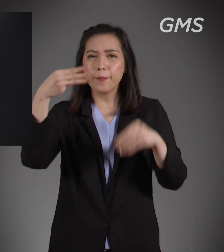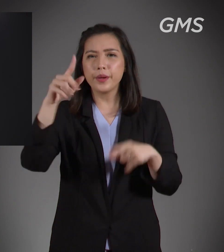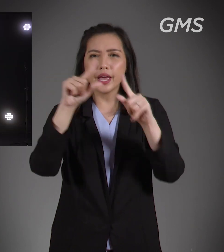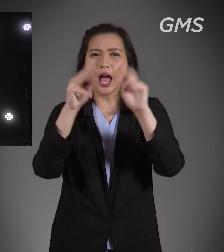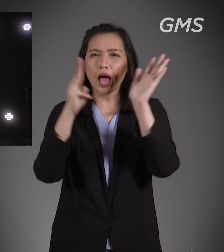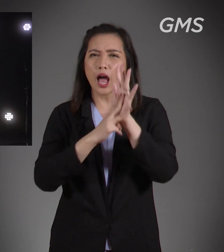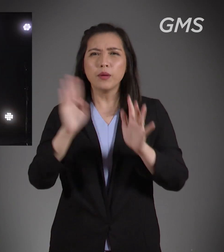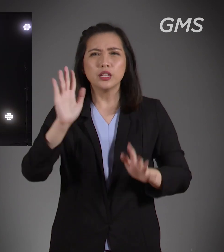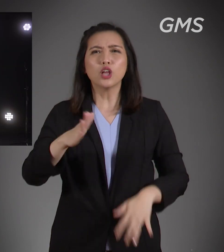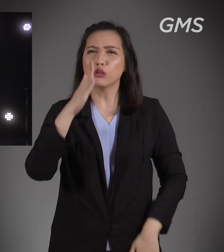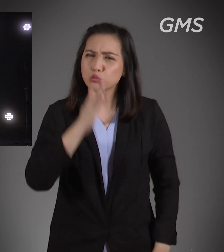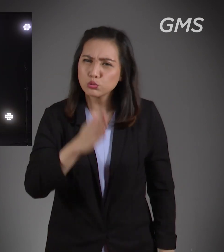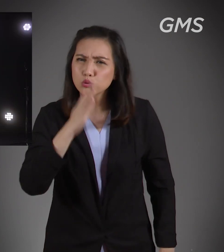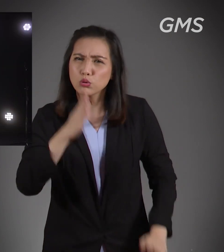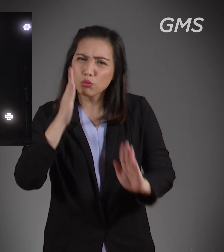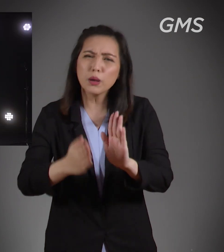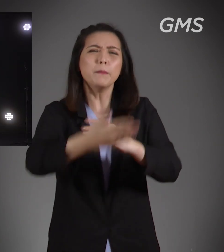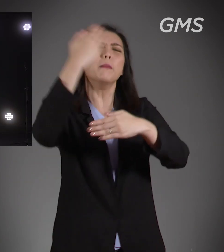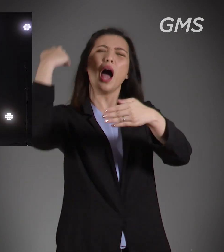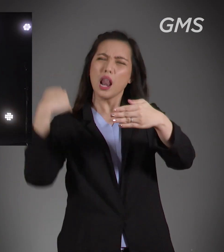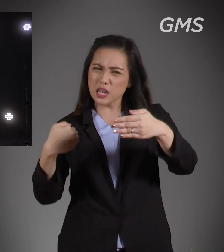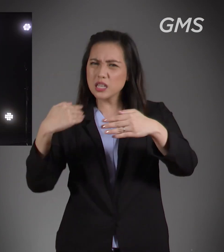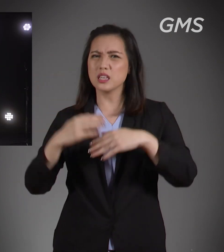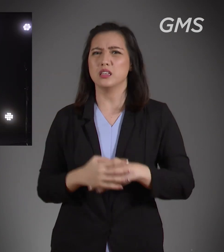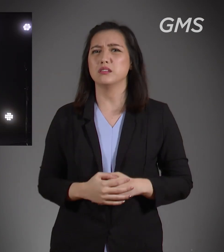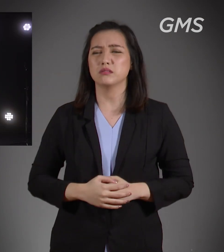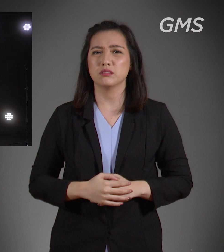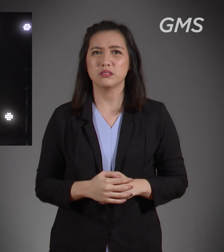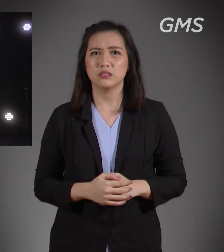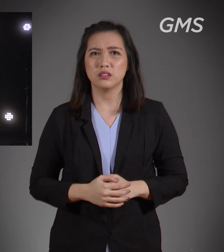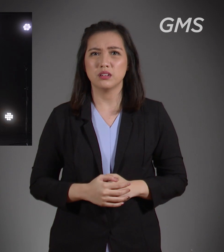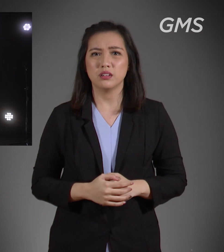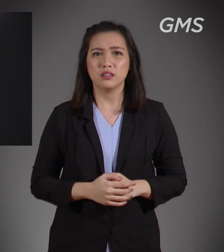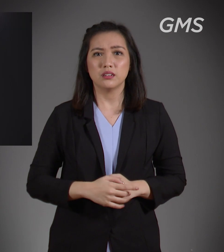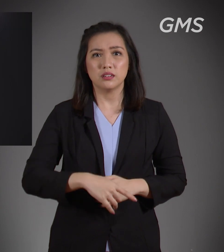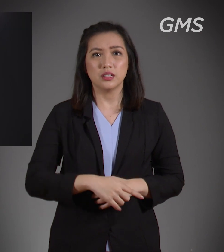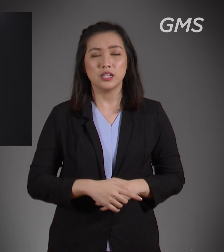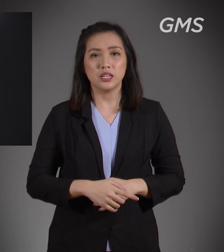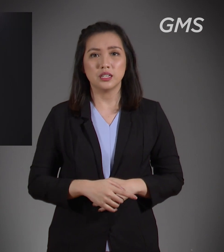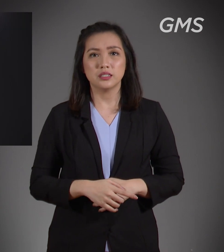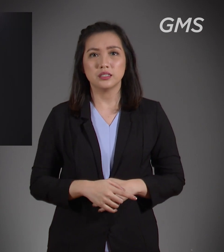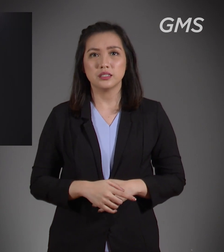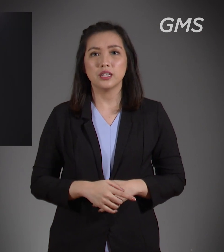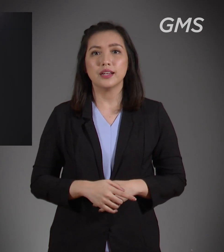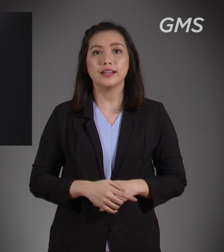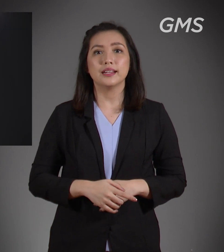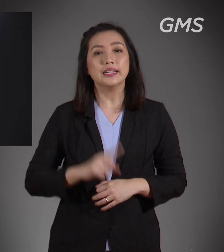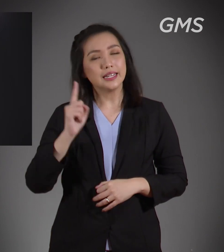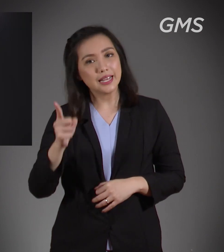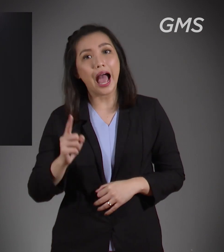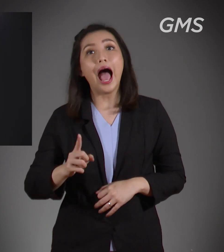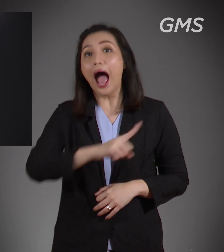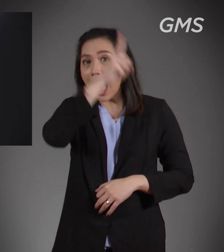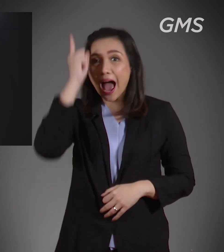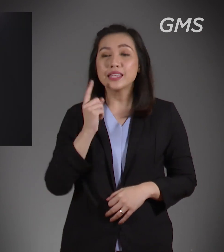maksudnya. Rehabeam menolak hukum Tuhan. Dia gak pernah ke sana. Dia hanya mau sampai taraf bebas